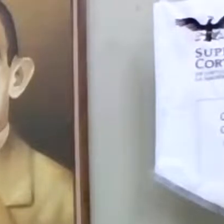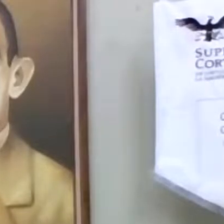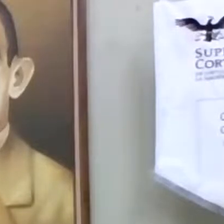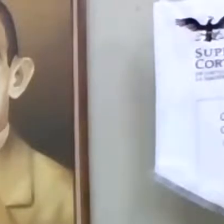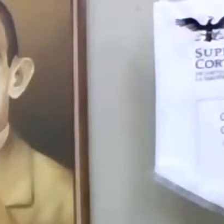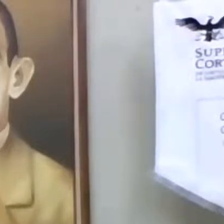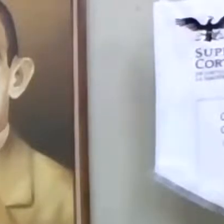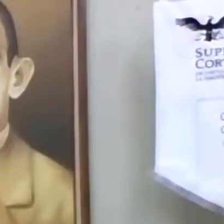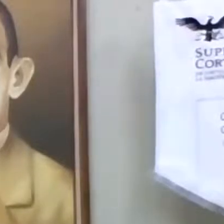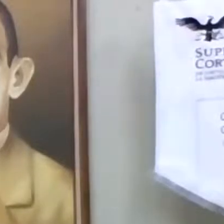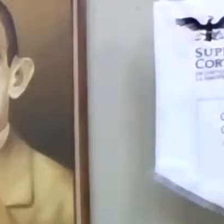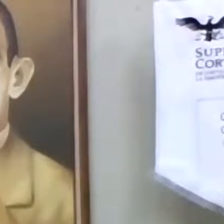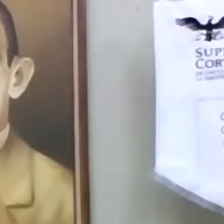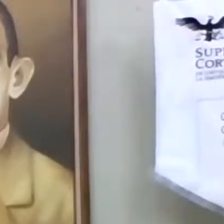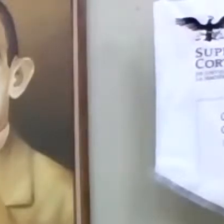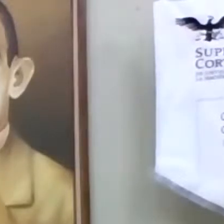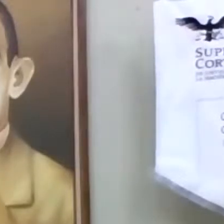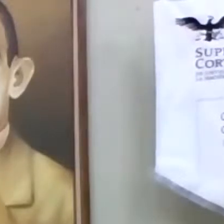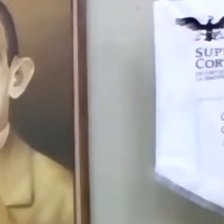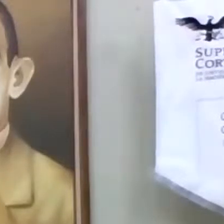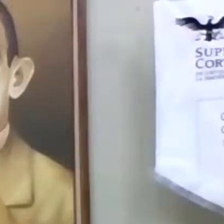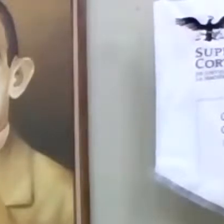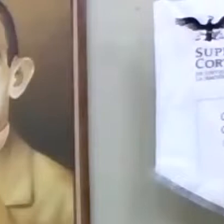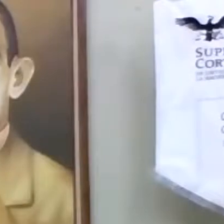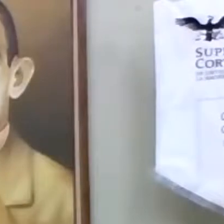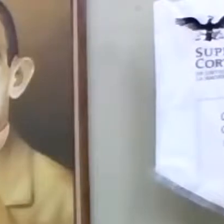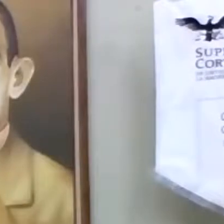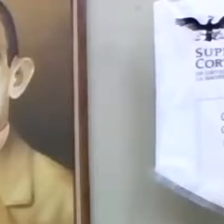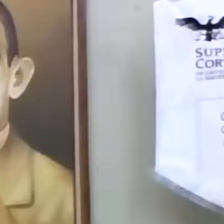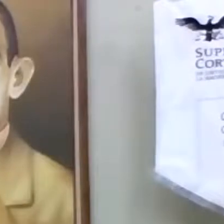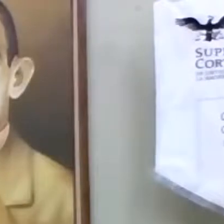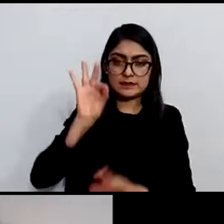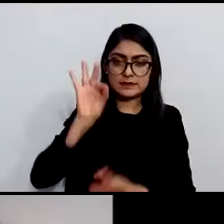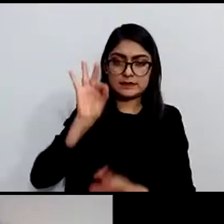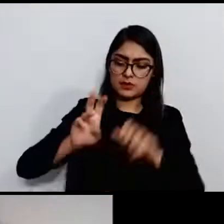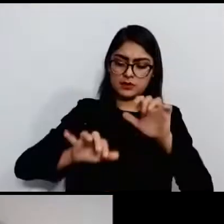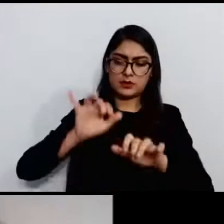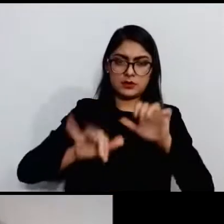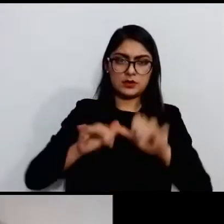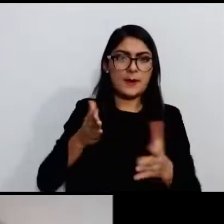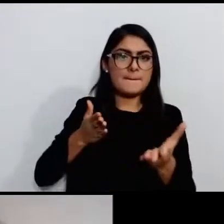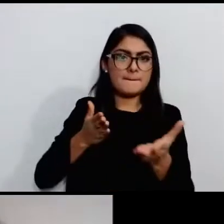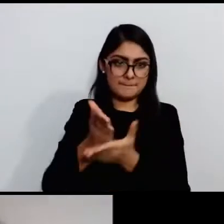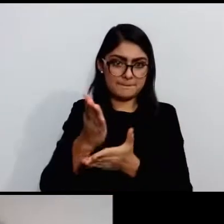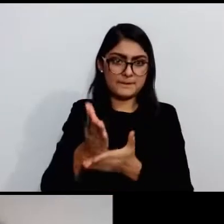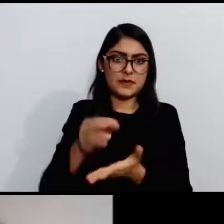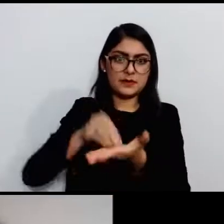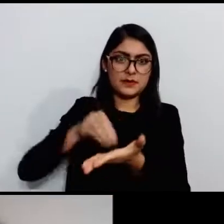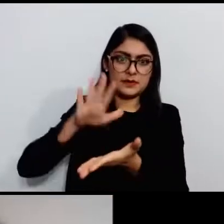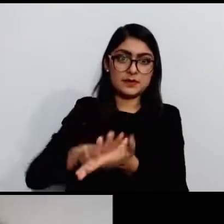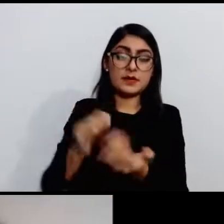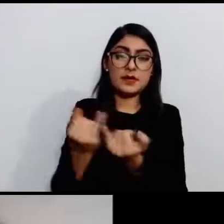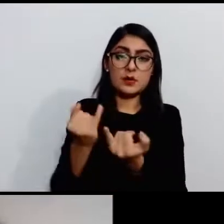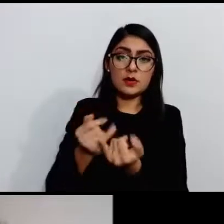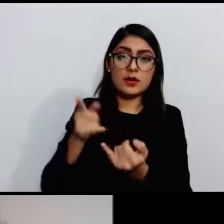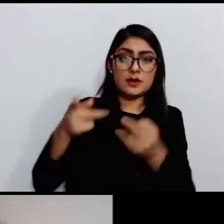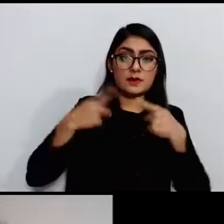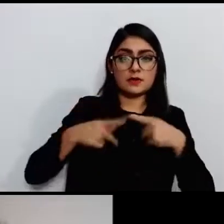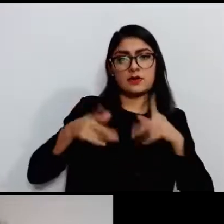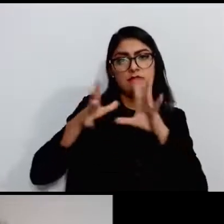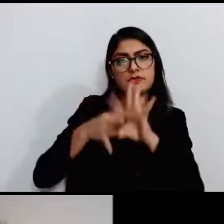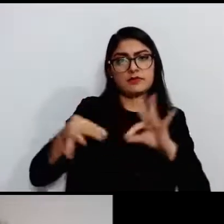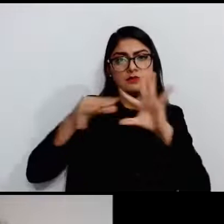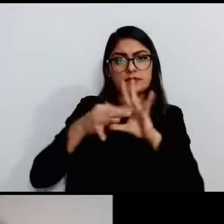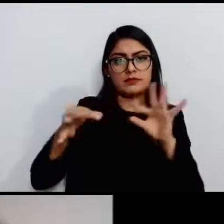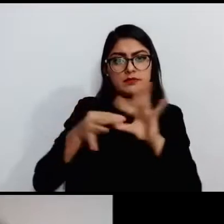a la plataforma, registren su asistencia y podrán también evaluar al disertante. Acto seguido, me